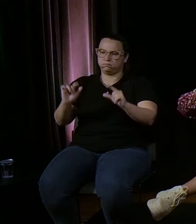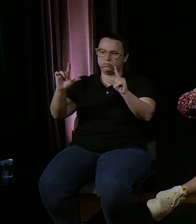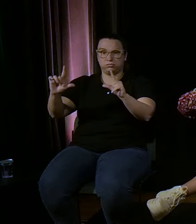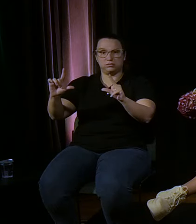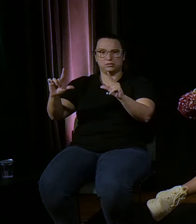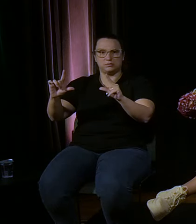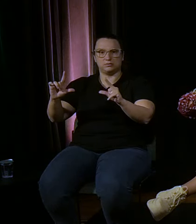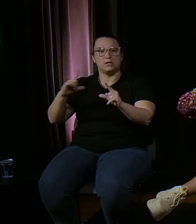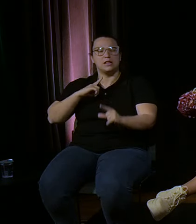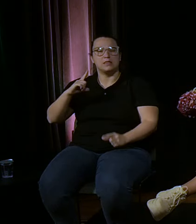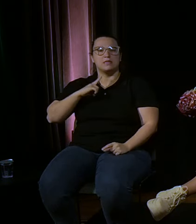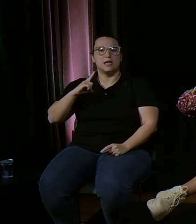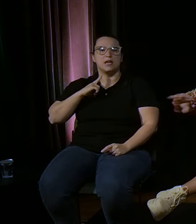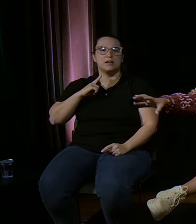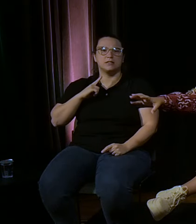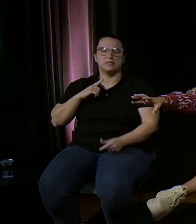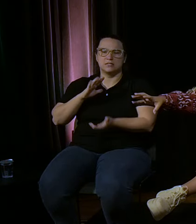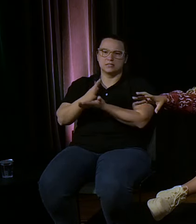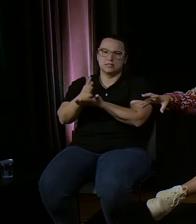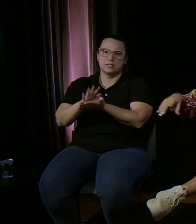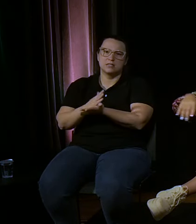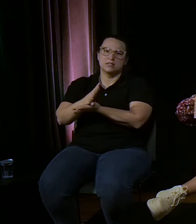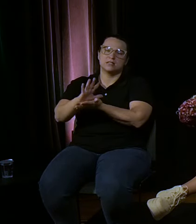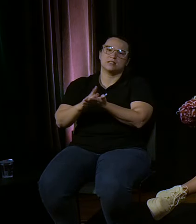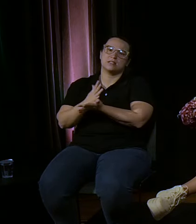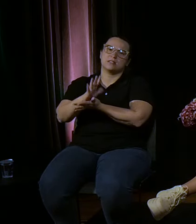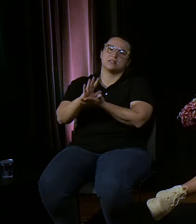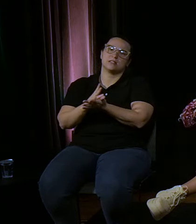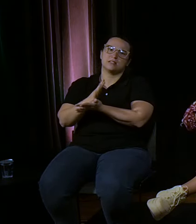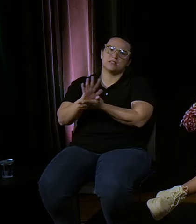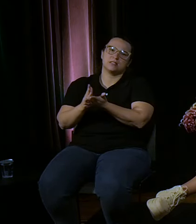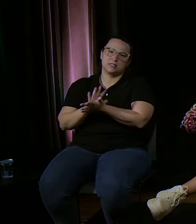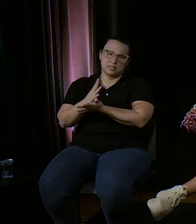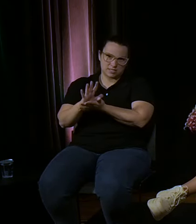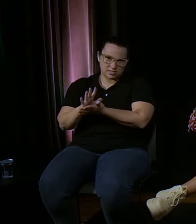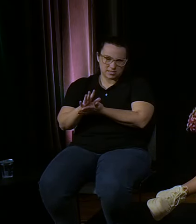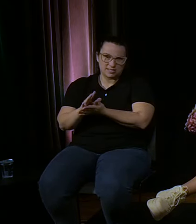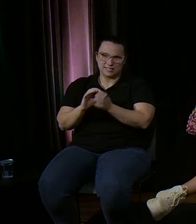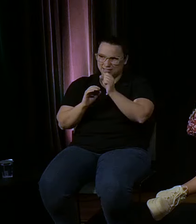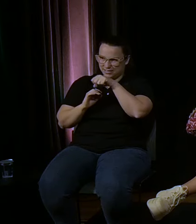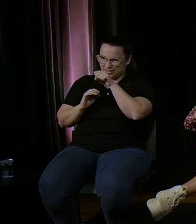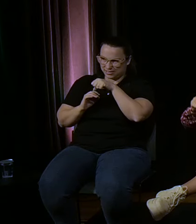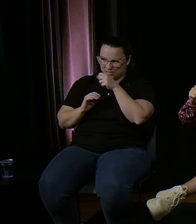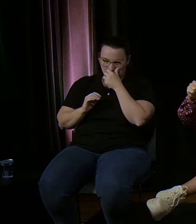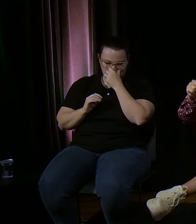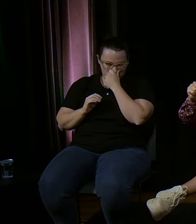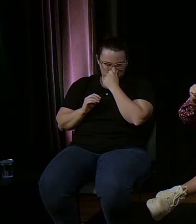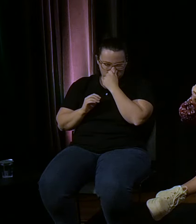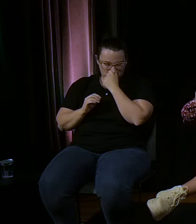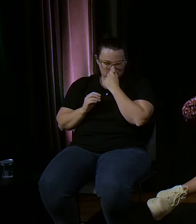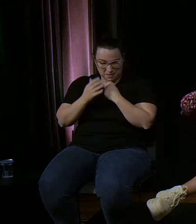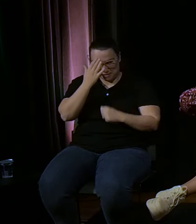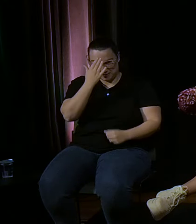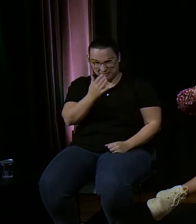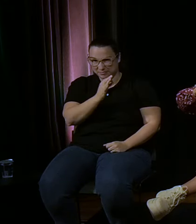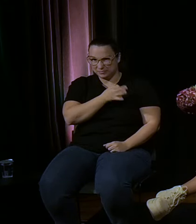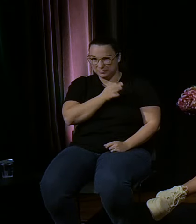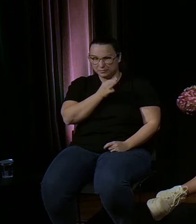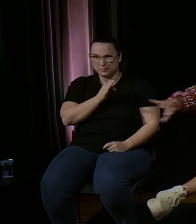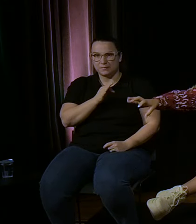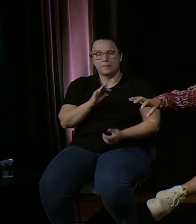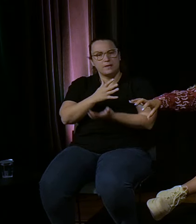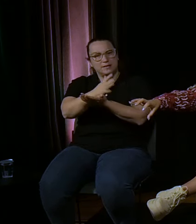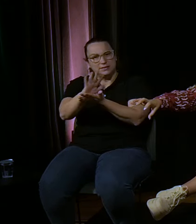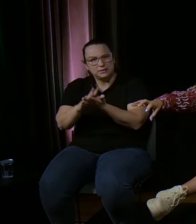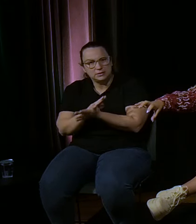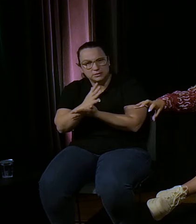tendo um samba na avenida. Filme do Cone Campos, gente, só para fazer esse link. Obrigada. Tá